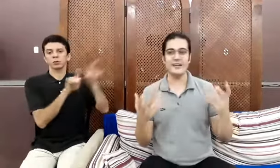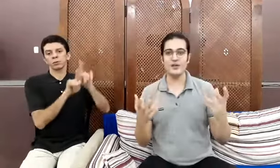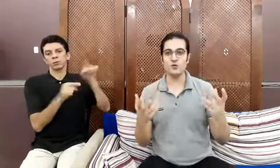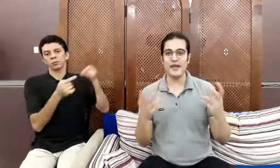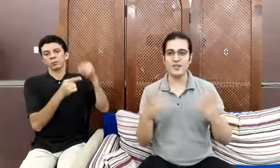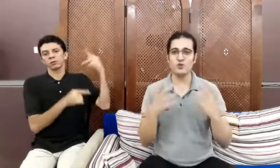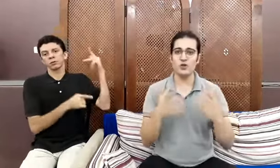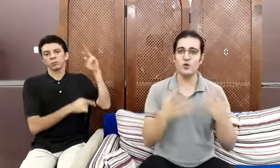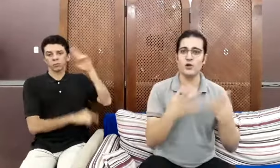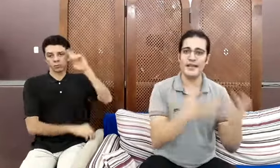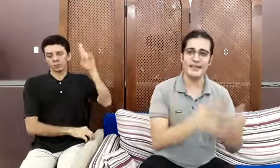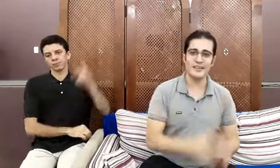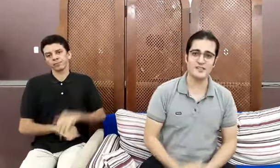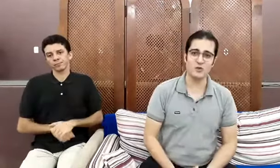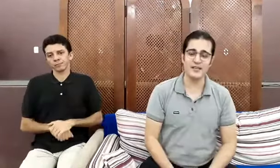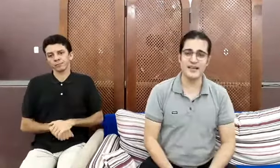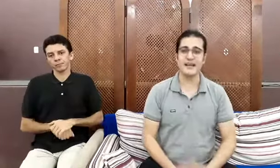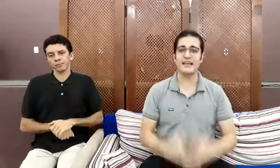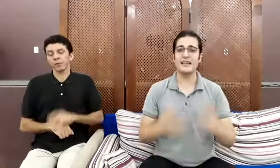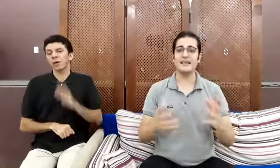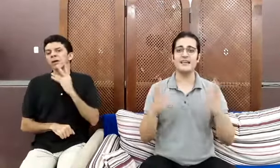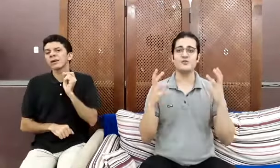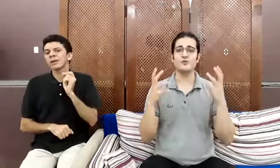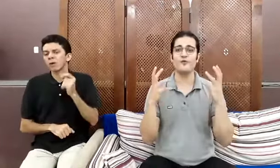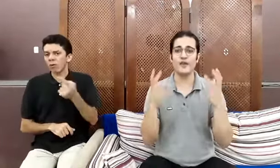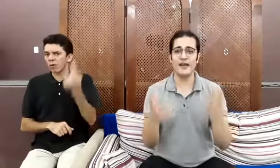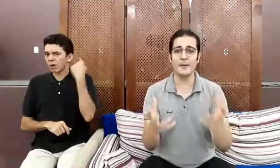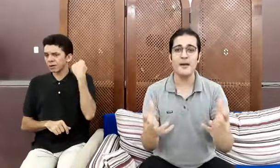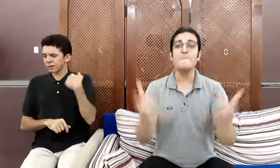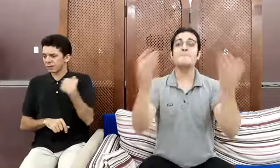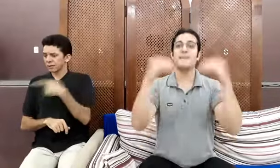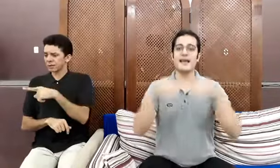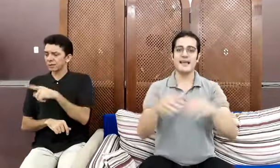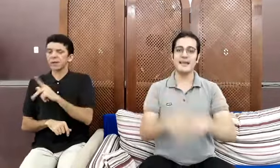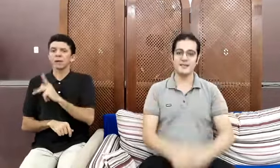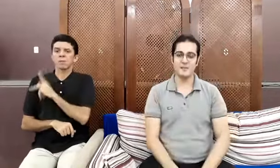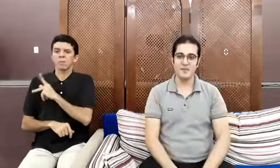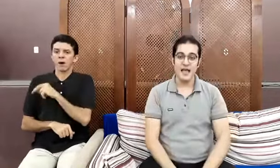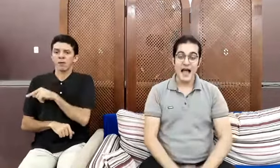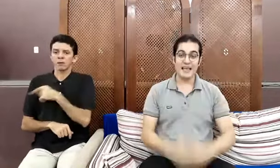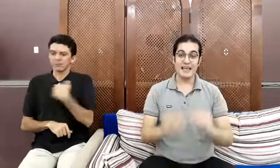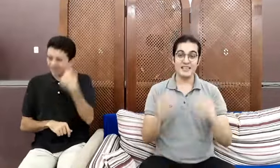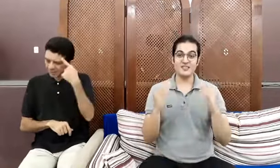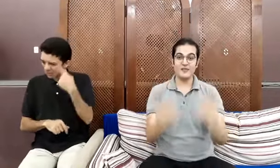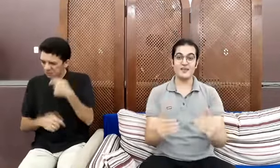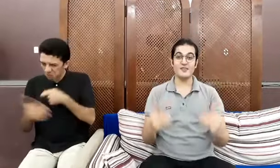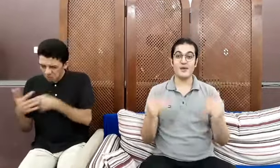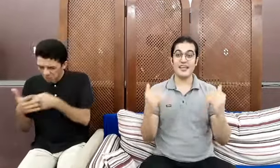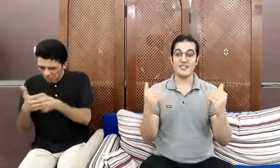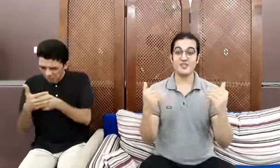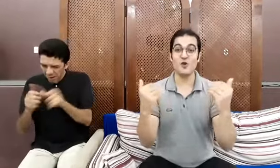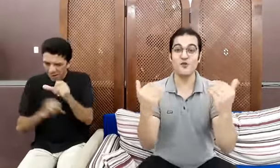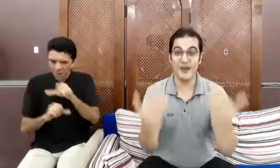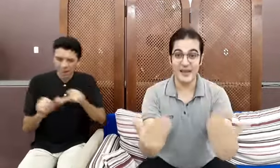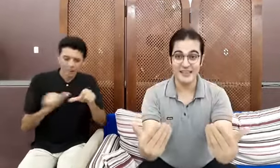diria que o destruidor da igreja se tornaria aquele que iria sofrer pela igreja? Aquele que estava fazendo a